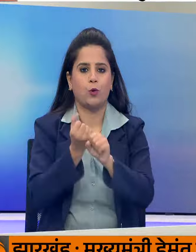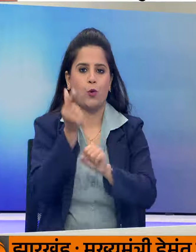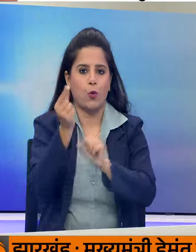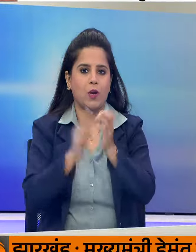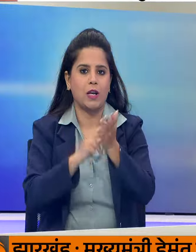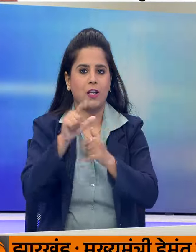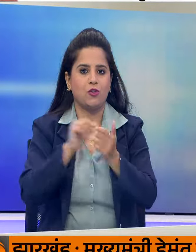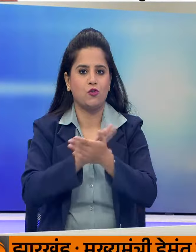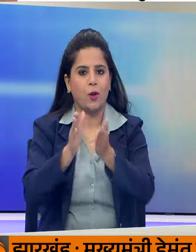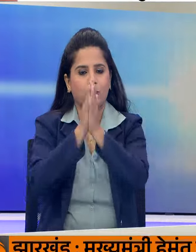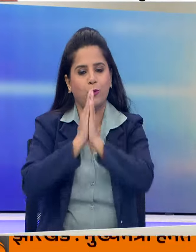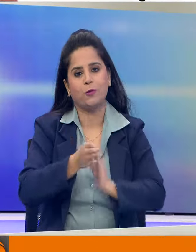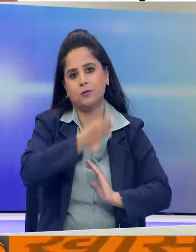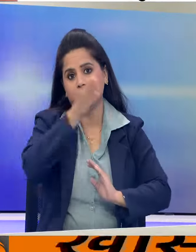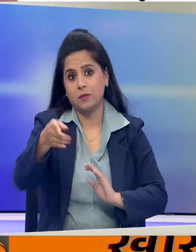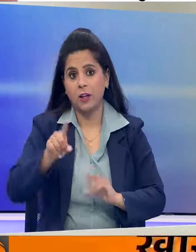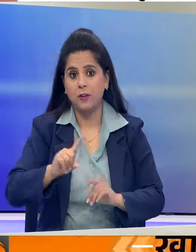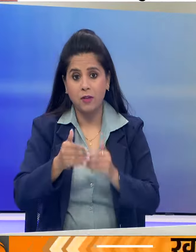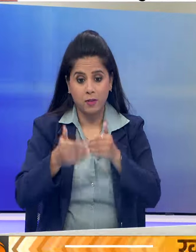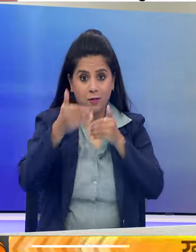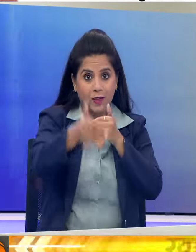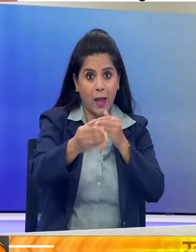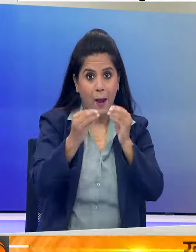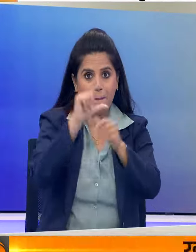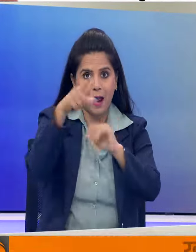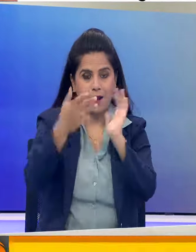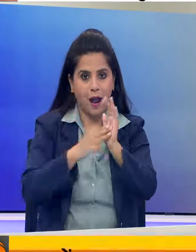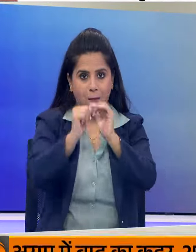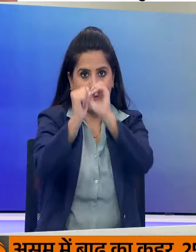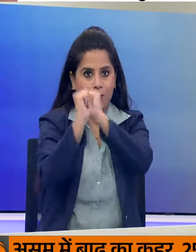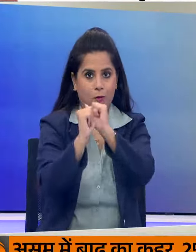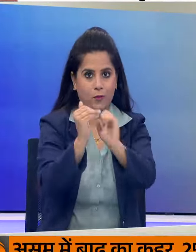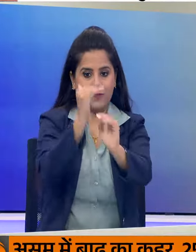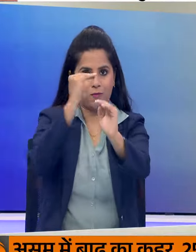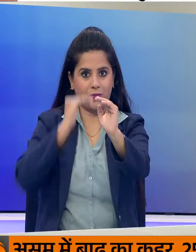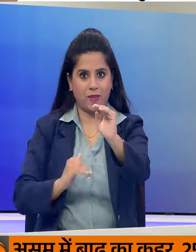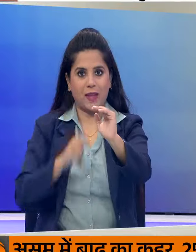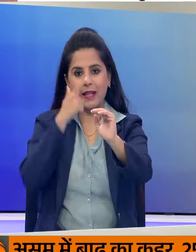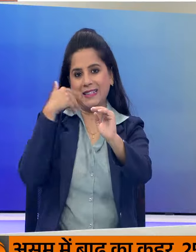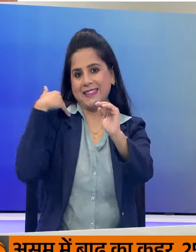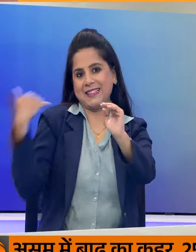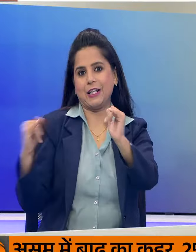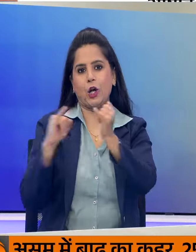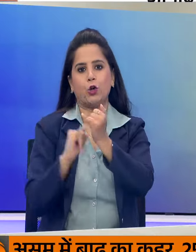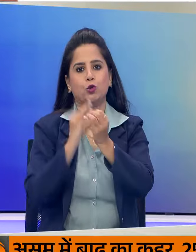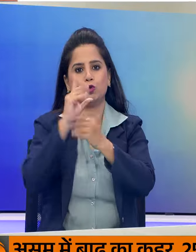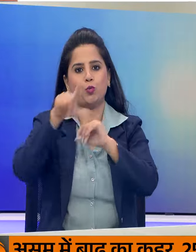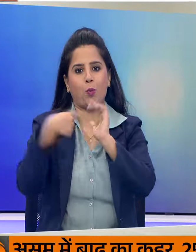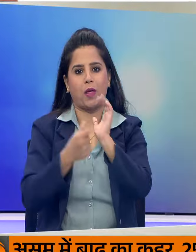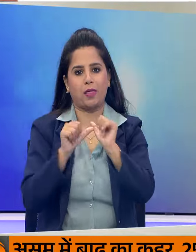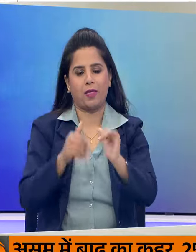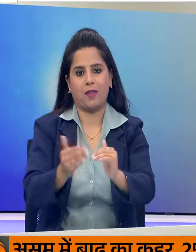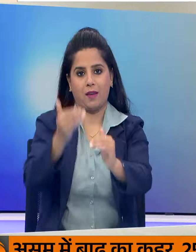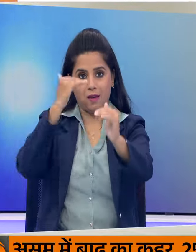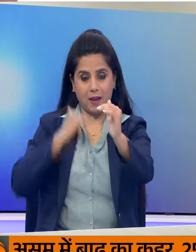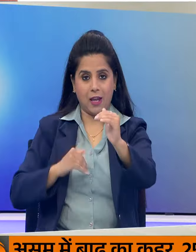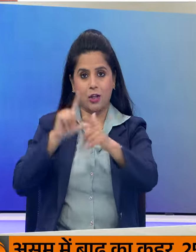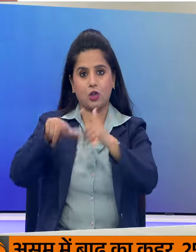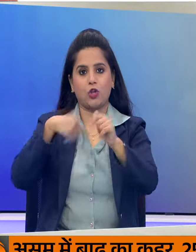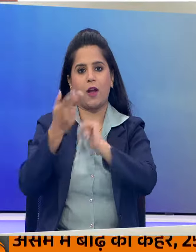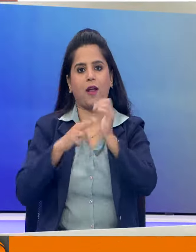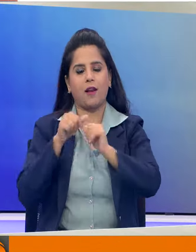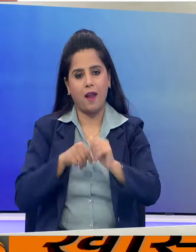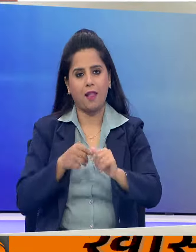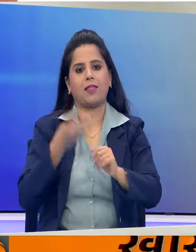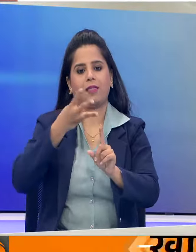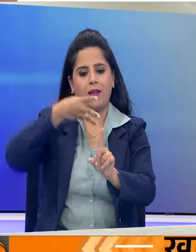जाते हैं। इनमें सबसे आगे बलराम जी का रथ, बीच में बहन सुभद्रा का रथ और सबसे पीछे जगन्नाथ जी का रथ होता